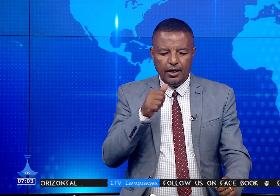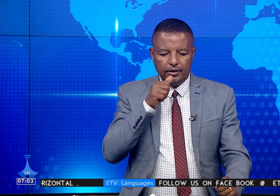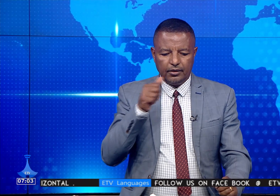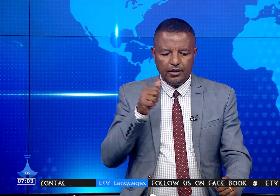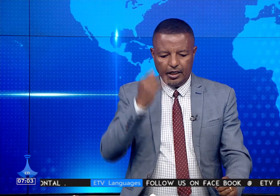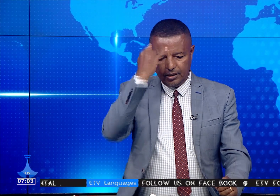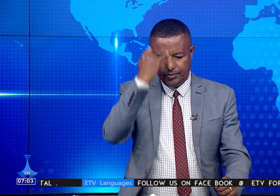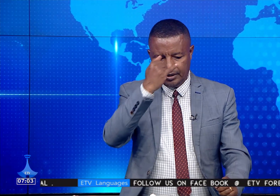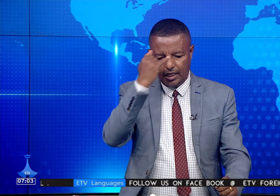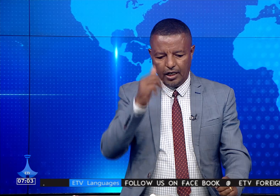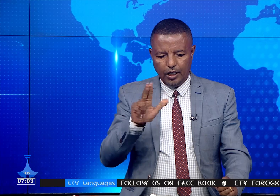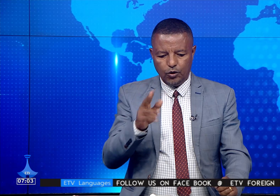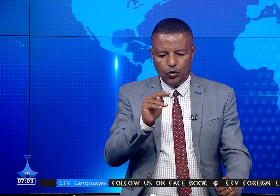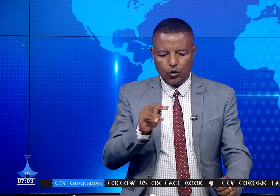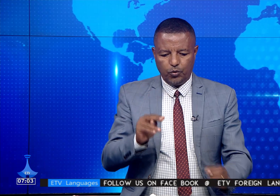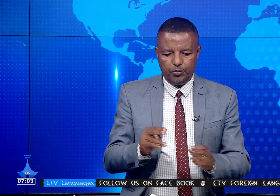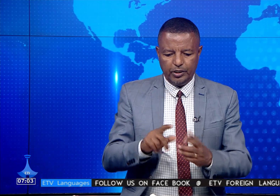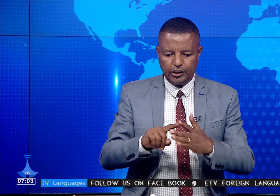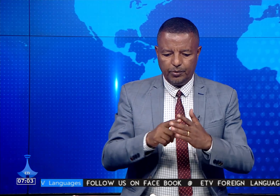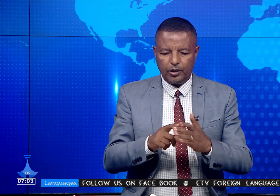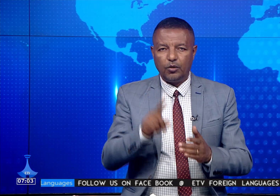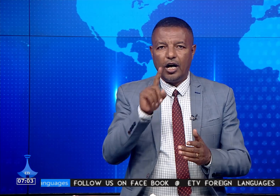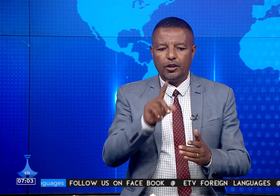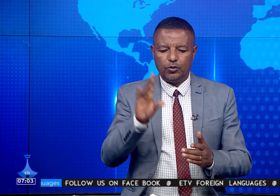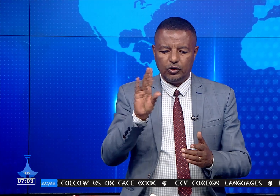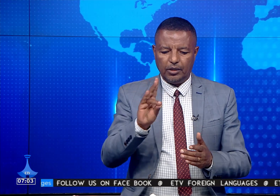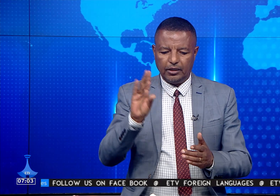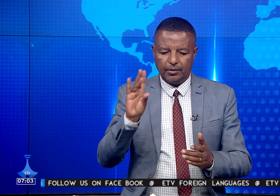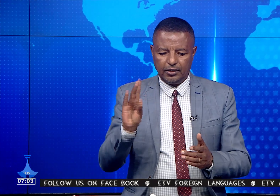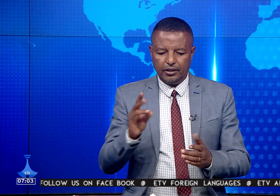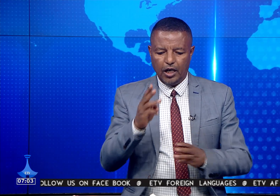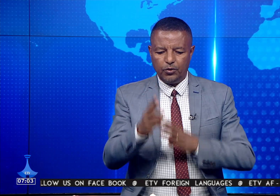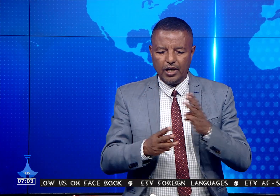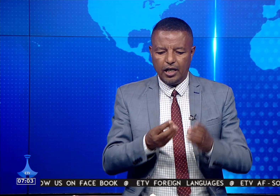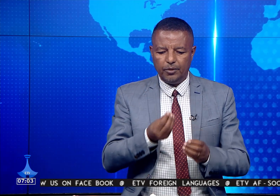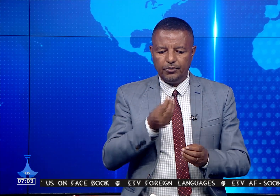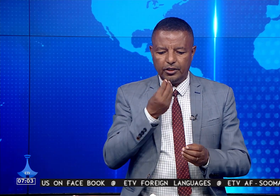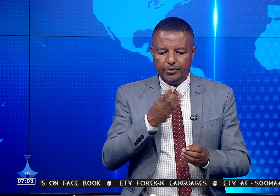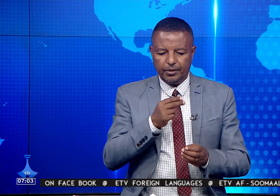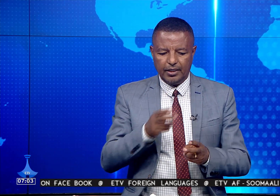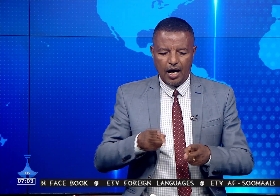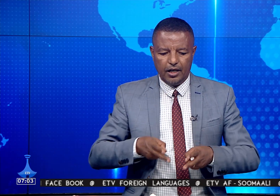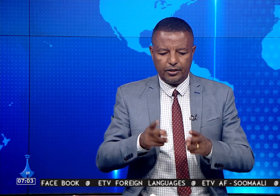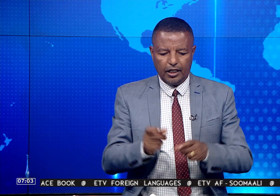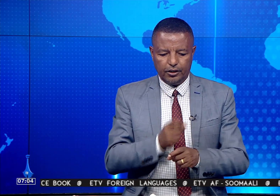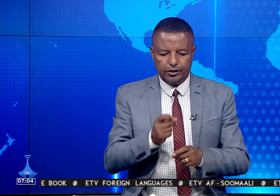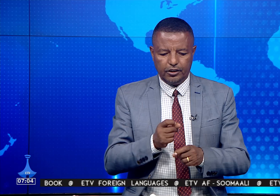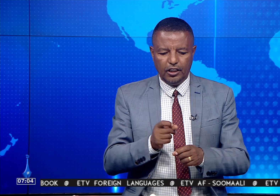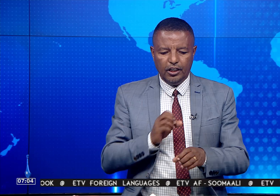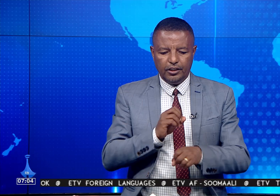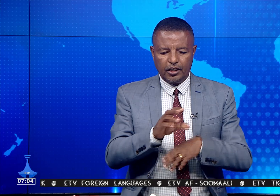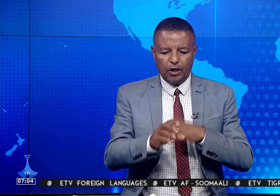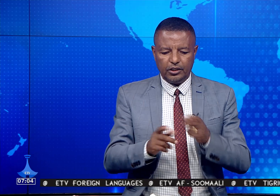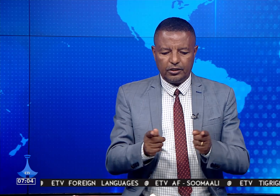ኢትዮጵያ ትላንት በጣሊያን ሮብ በተጀመረው 177ኛው የዓለም የምግብና እርሻ